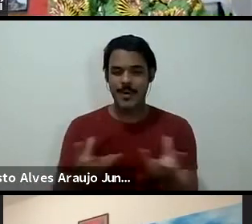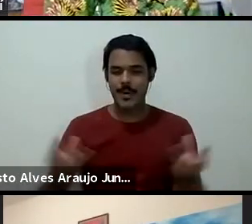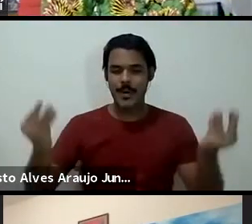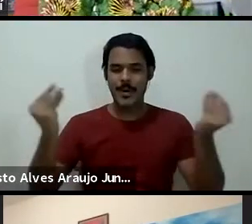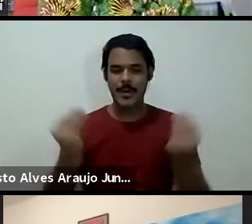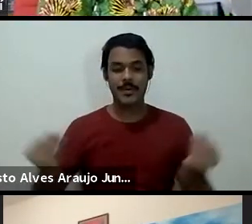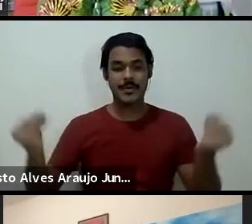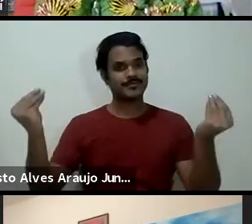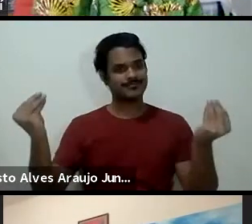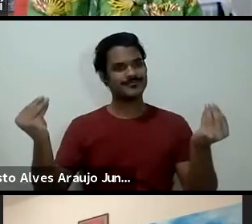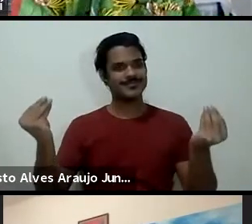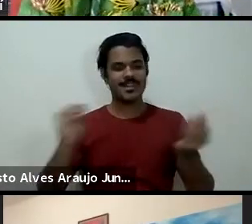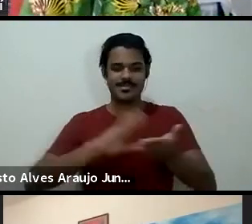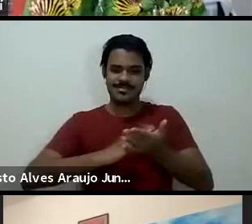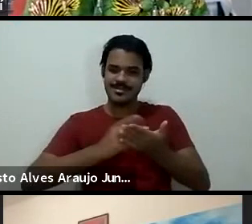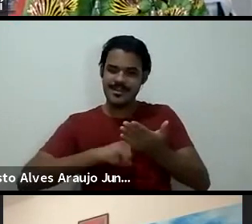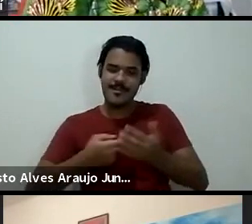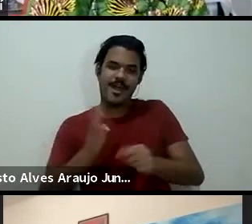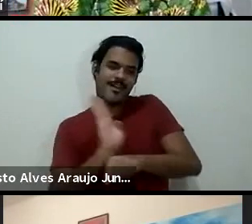o filme